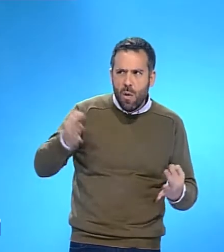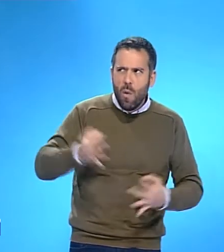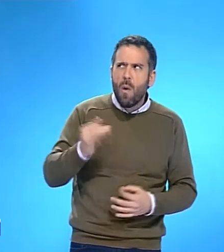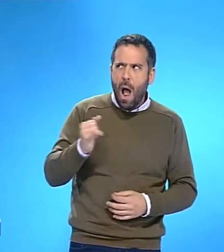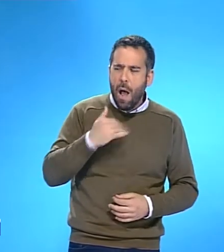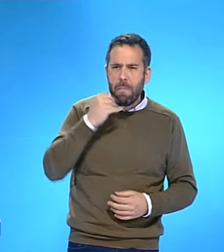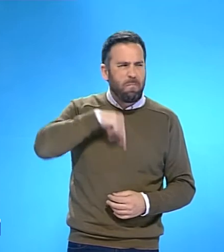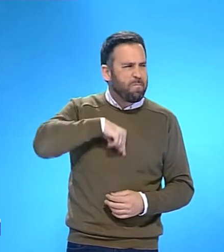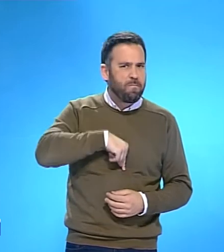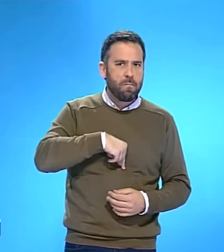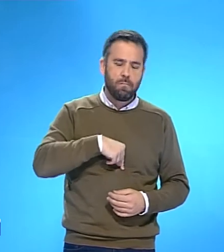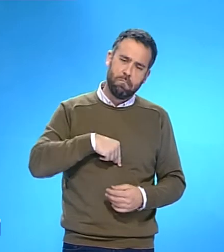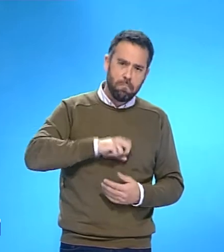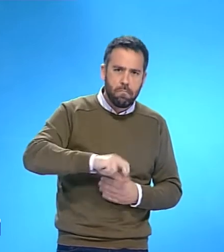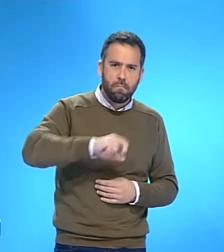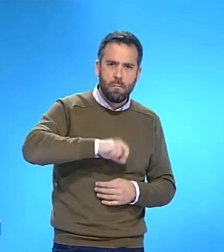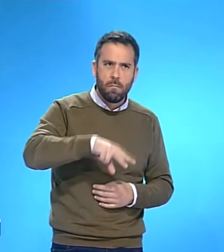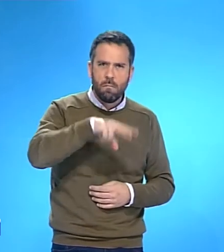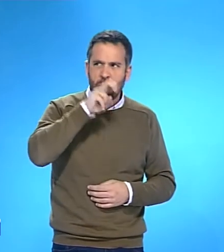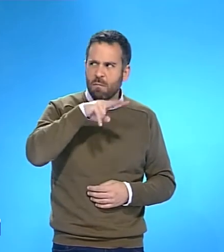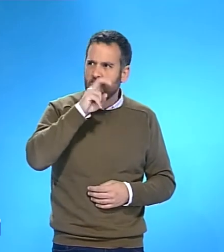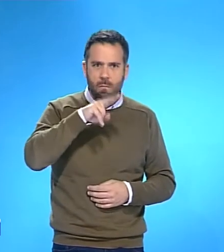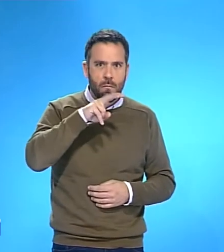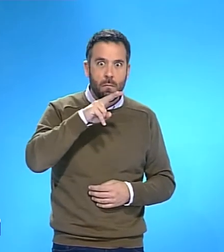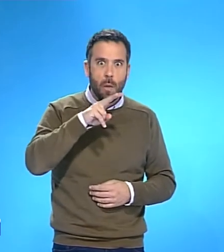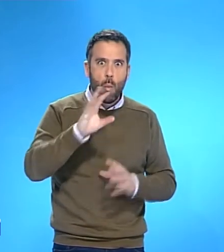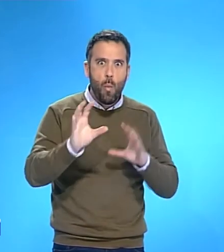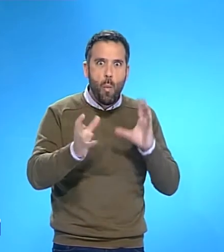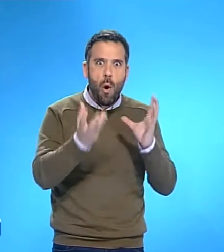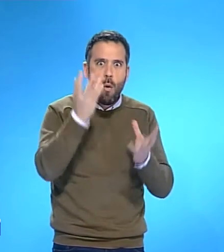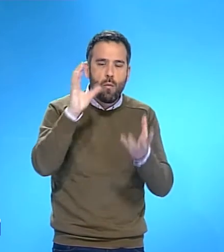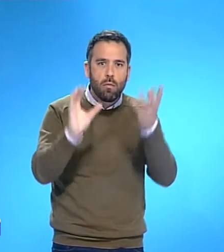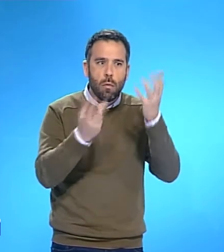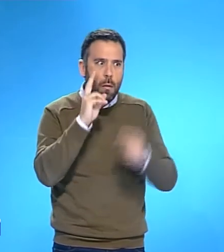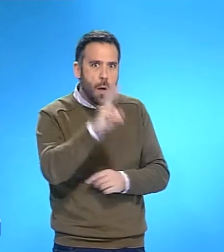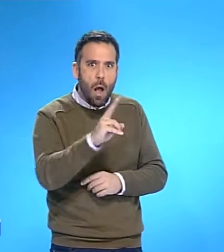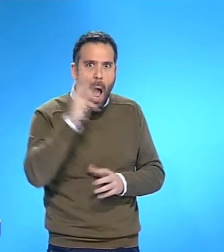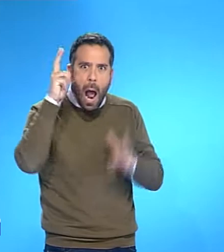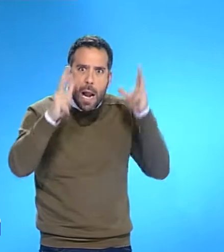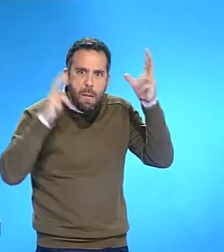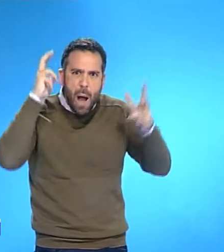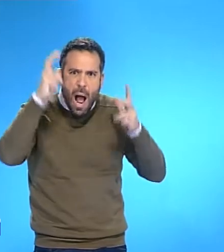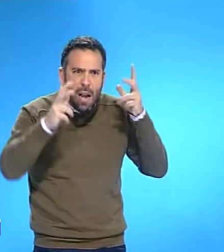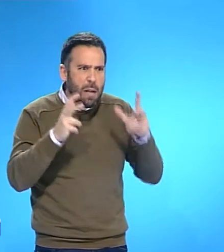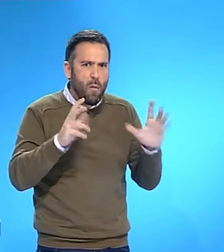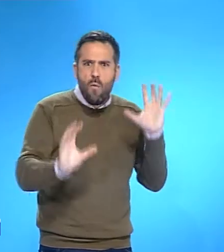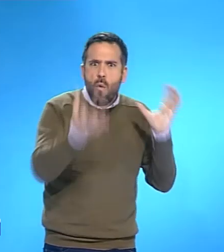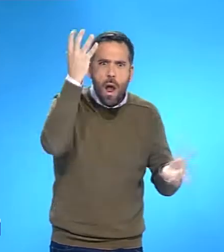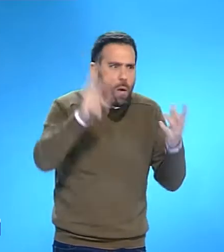algo o alguien en peligro. Siguió andando y empezó a oler a humo y vio que unos animalitos estaban